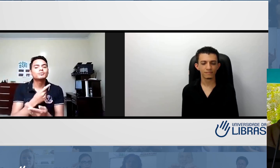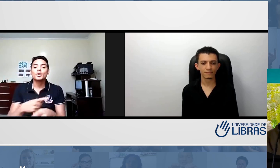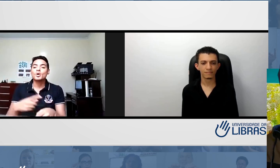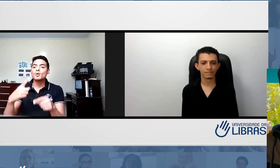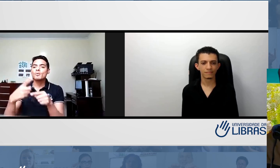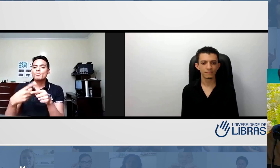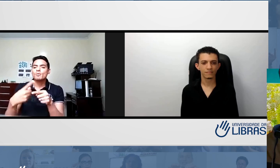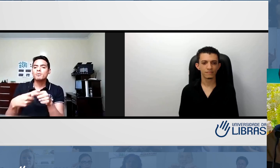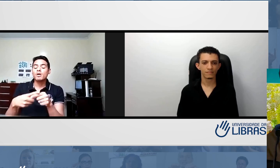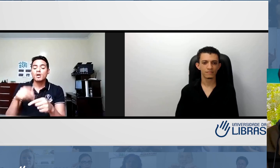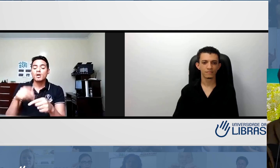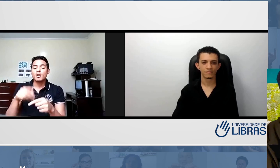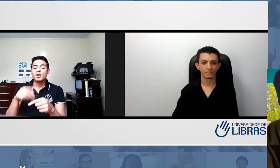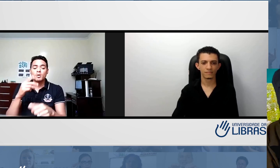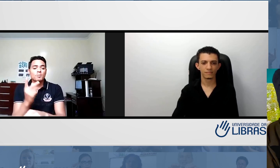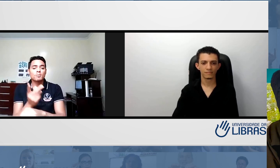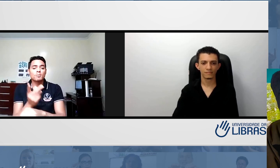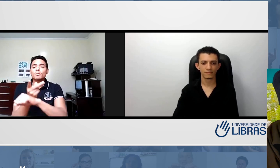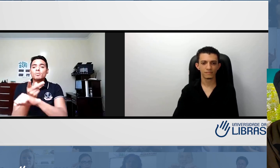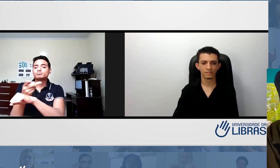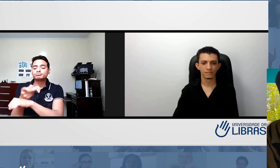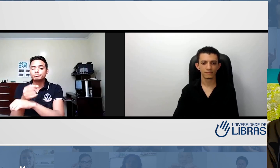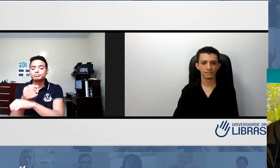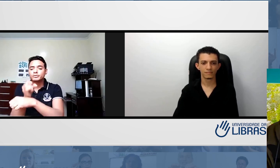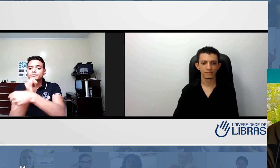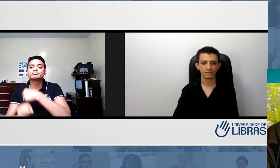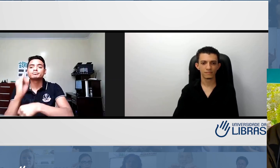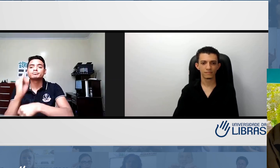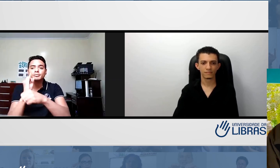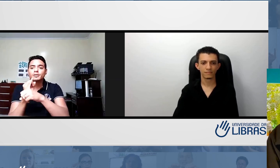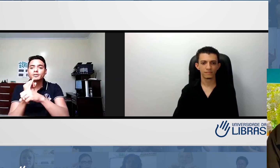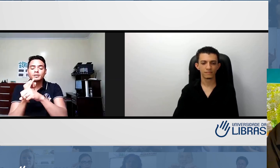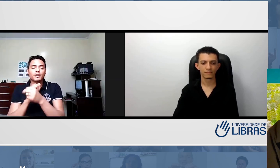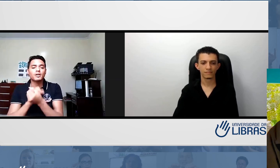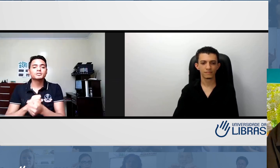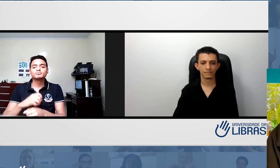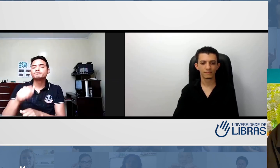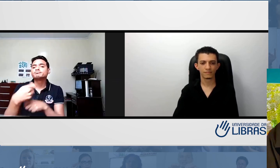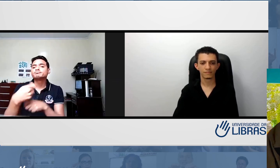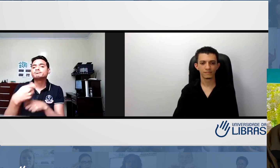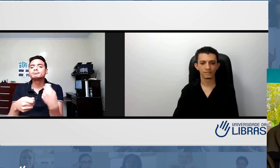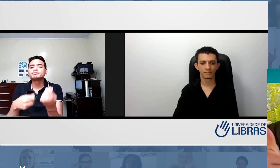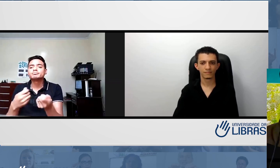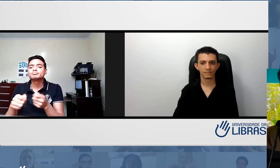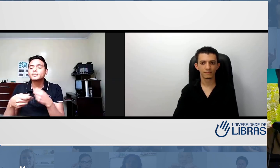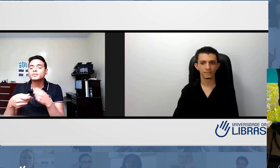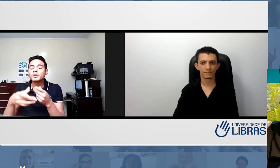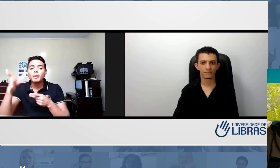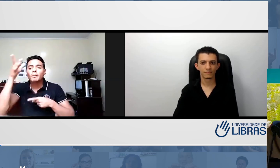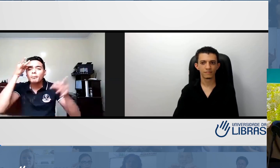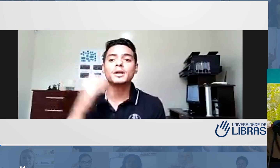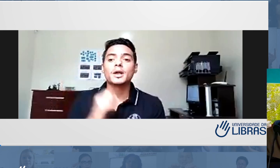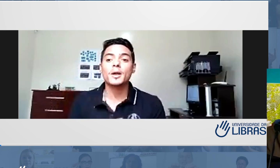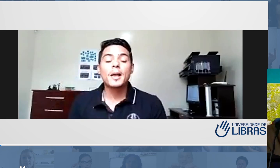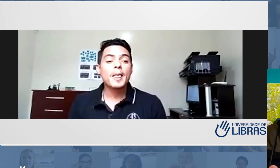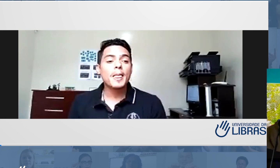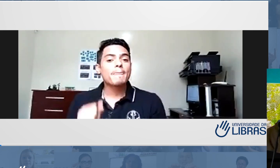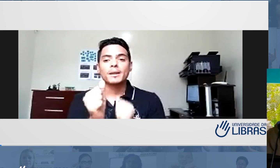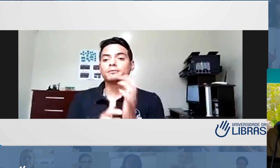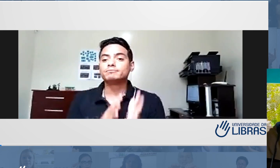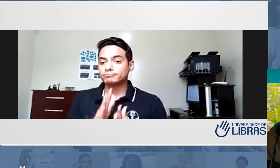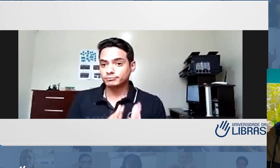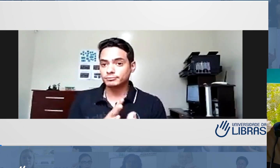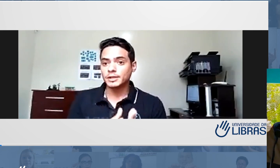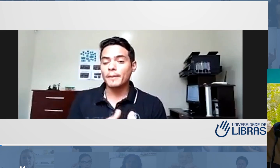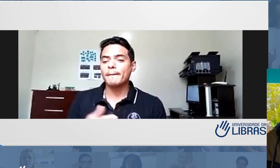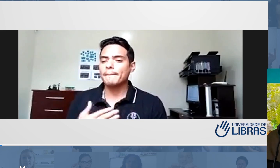que pouquíssimas pessoas conseguem fazer. Então, tudo aquilo que tem pouco é muito valorizado, é um